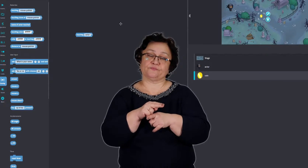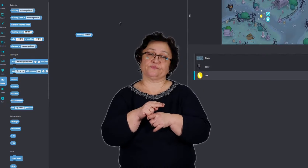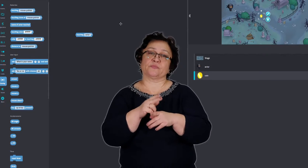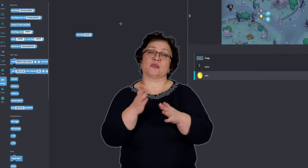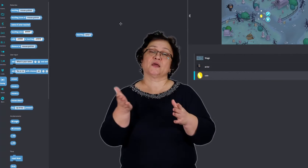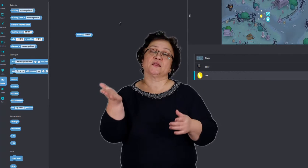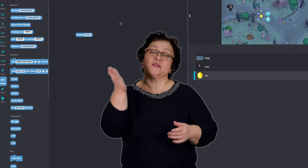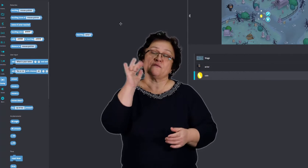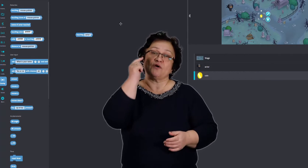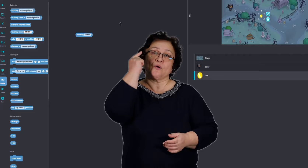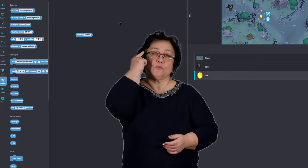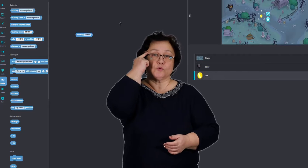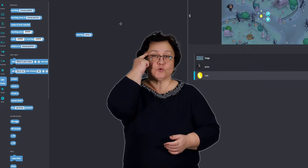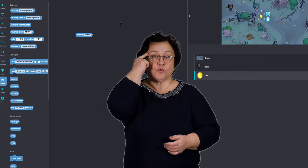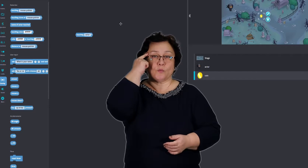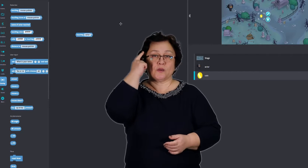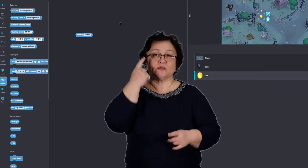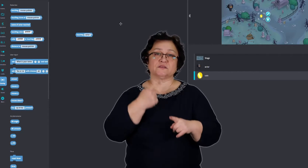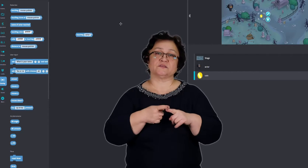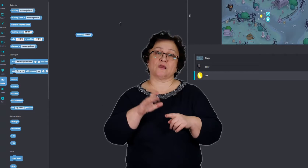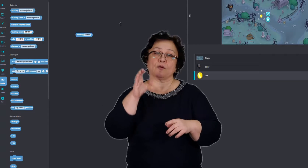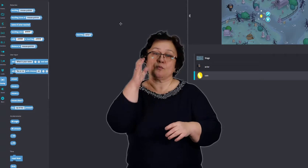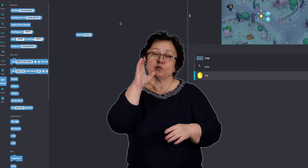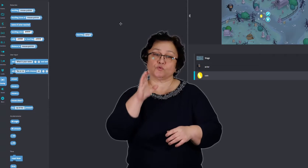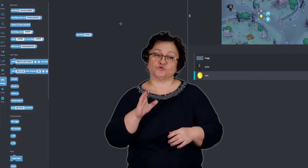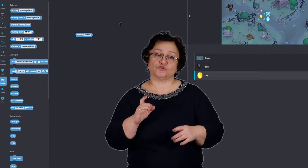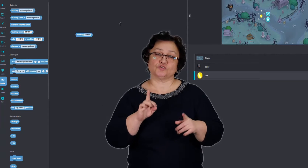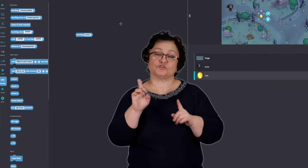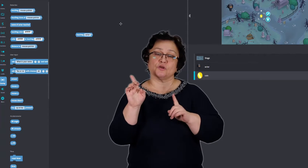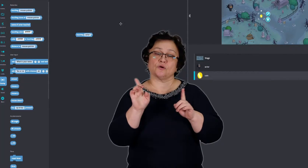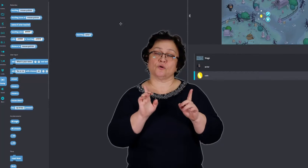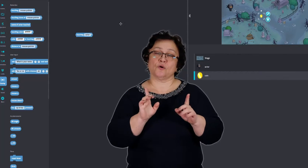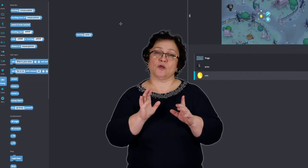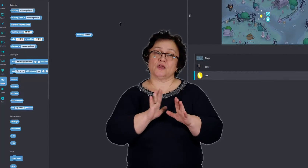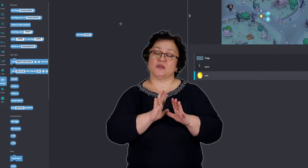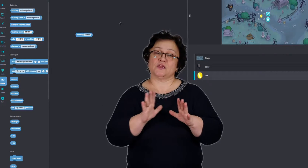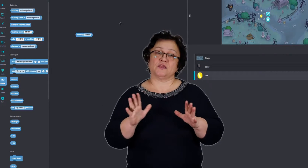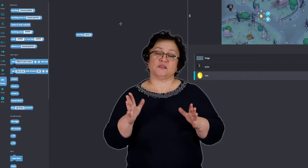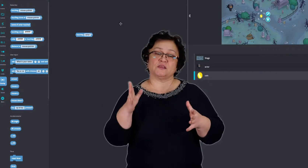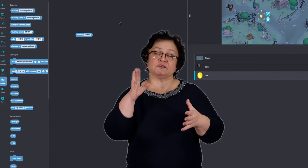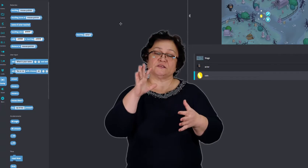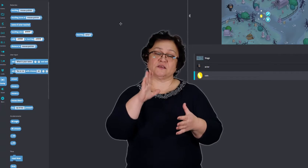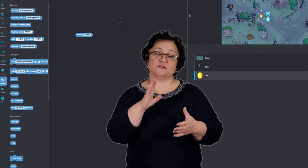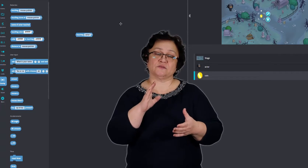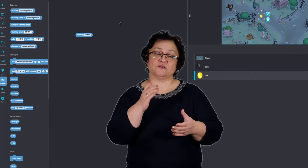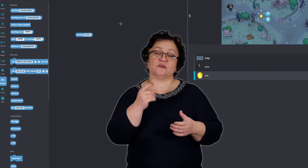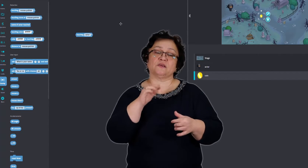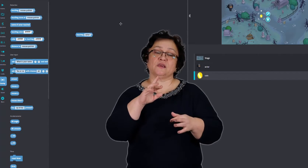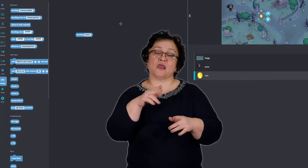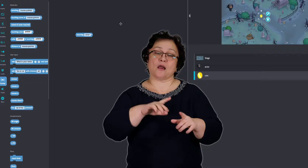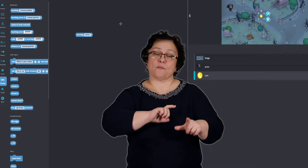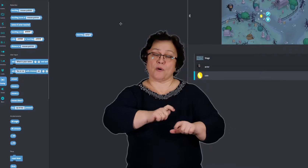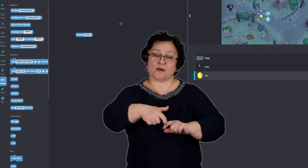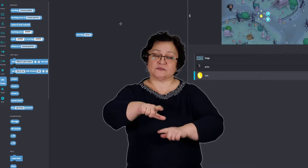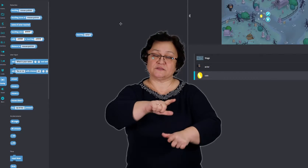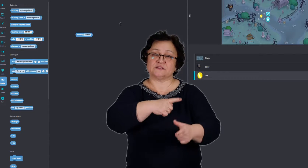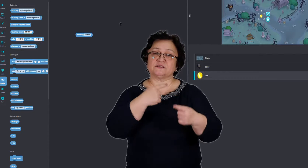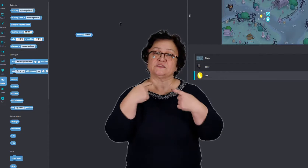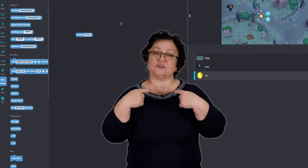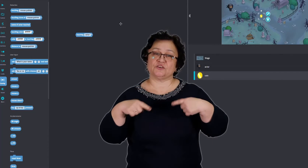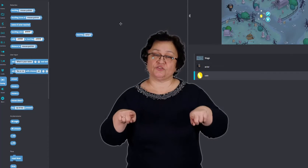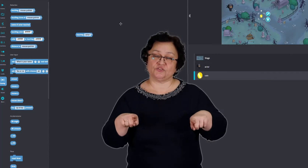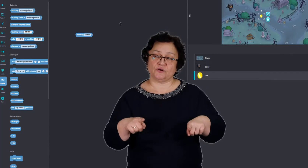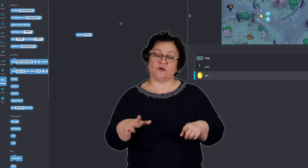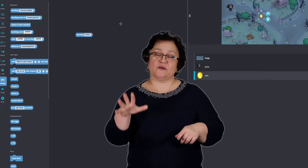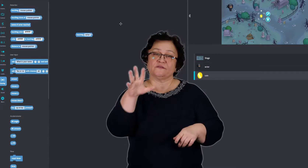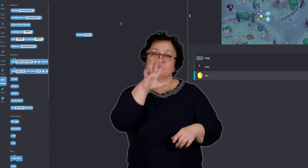Давай подумаємо. Це блок шестикутний і не з'єднується, як пазл з іншими. Все це тому,